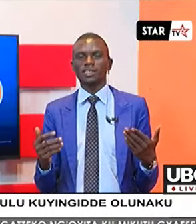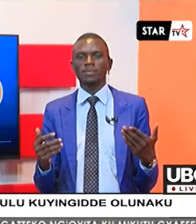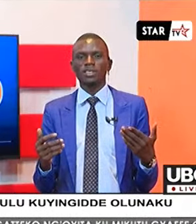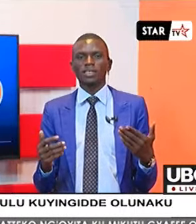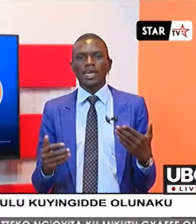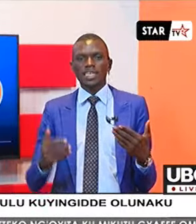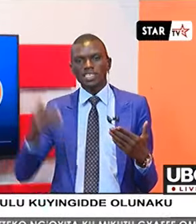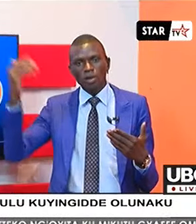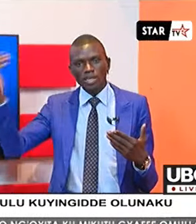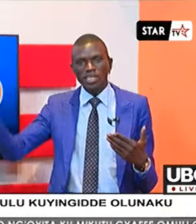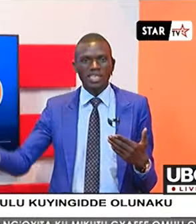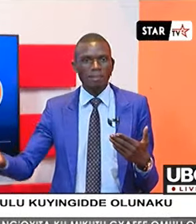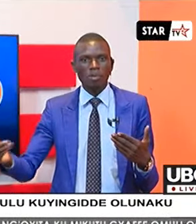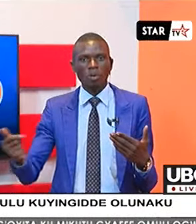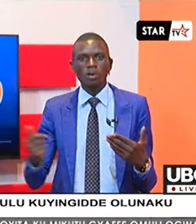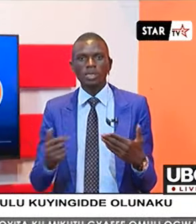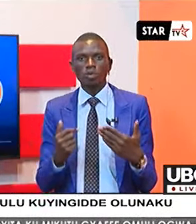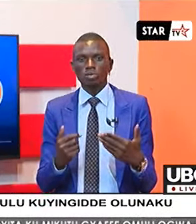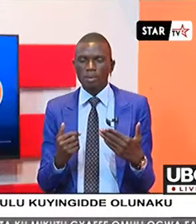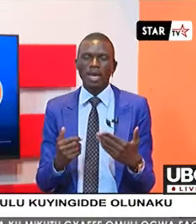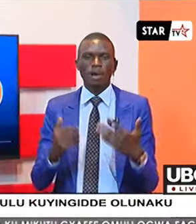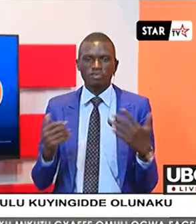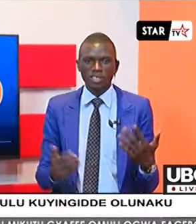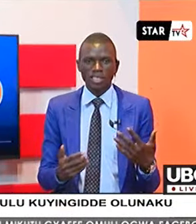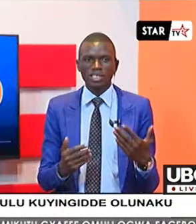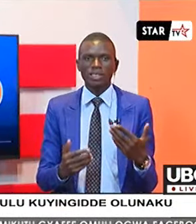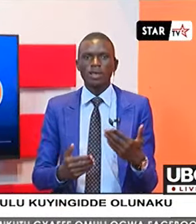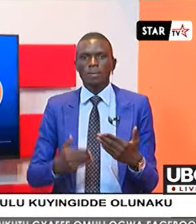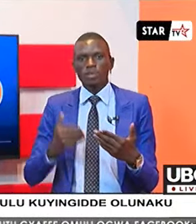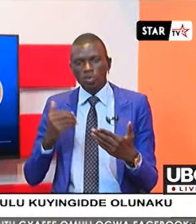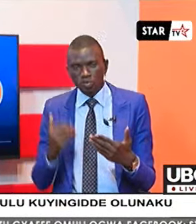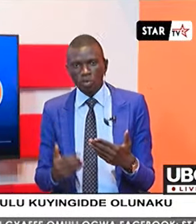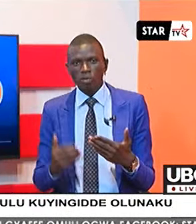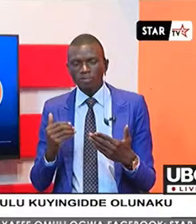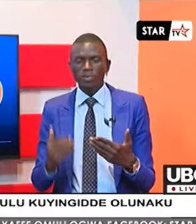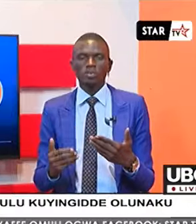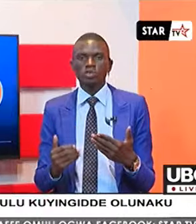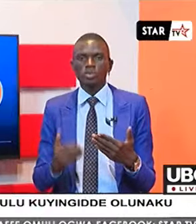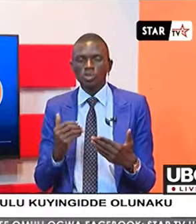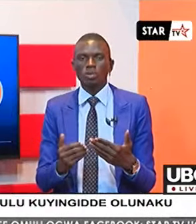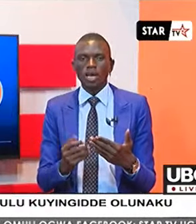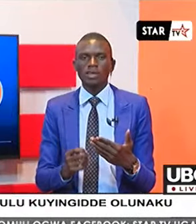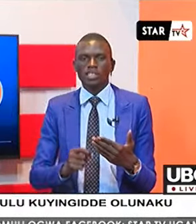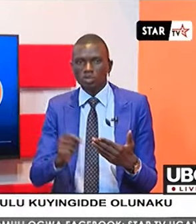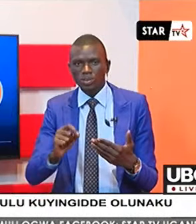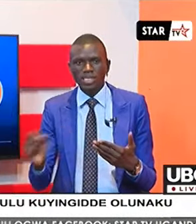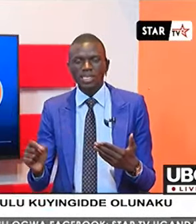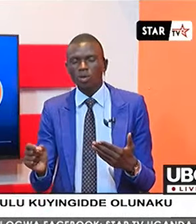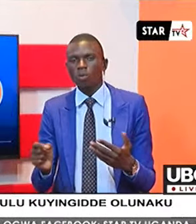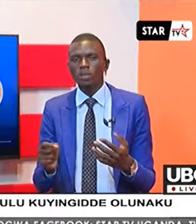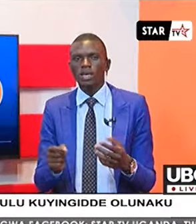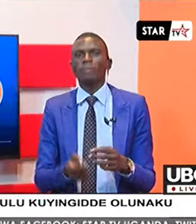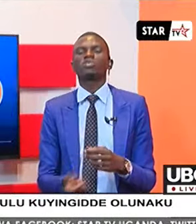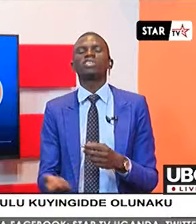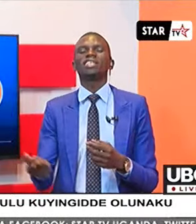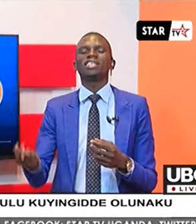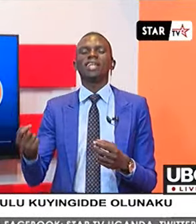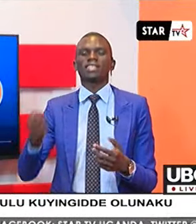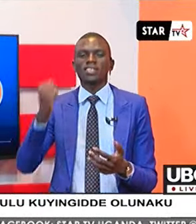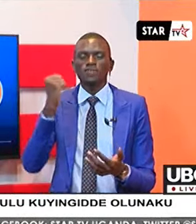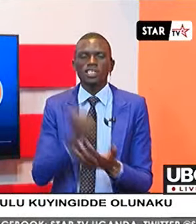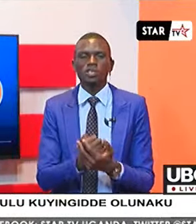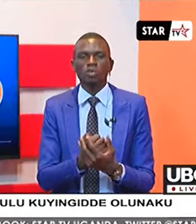ki kakati ate ne wali eri ekyambogo ne mukulu byabaka maafunye eki bye tufuna okuva mu field tubisomola ne tubigattako nga bwe